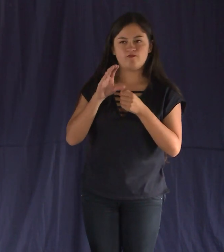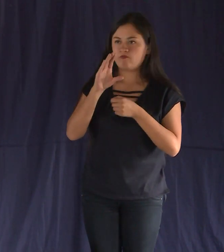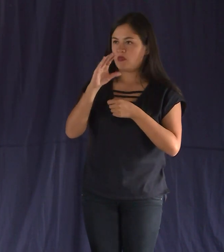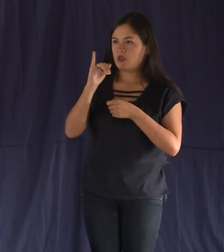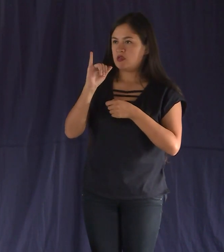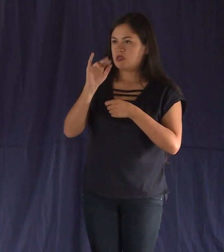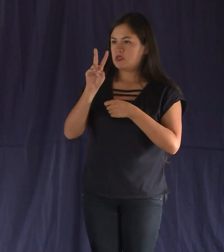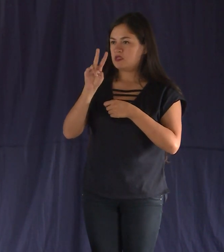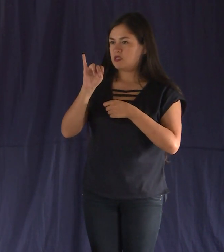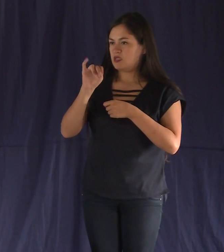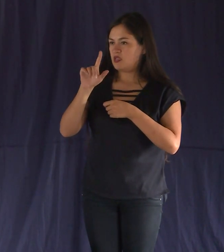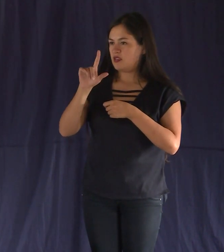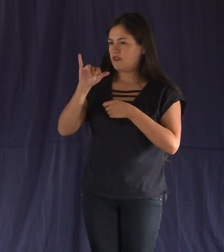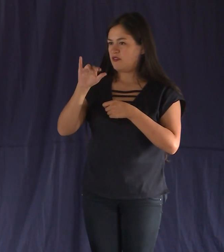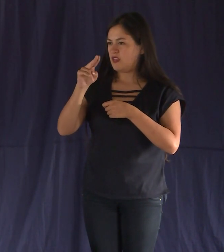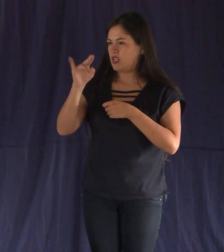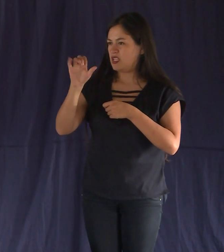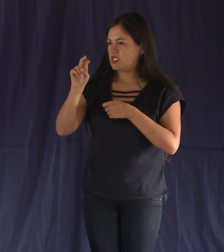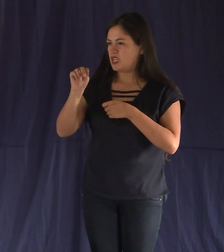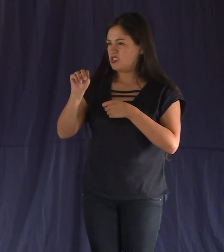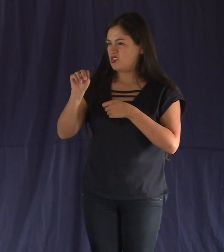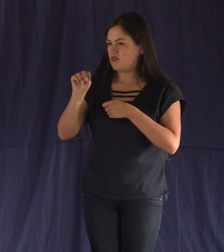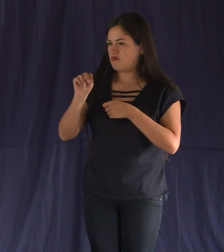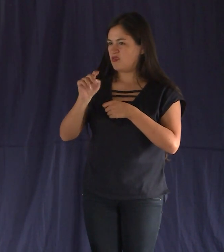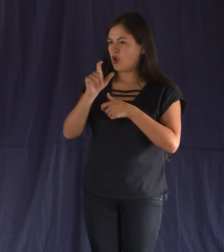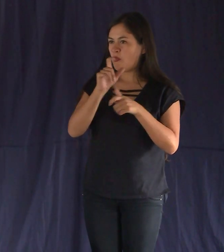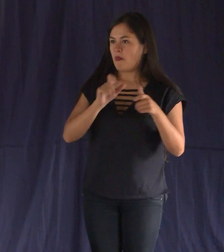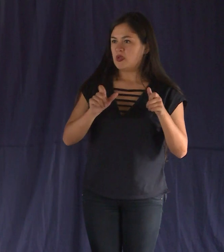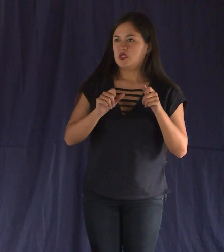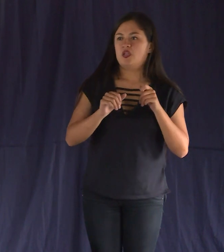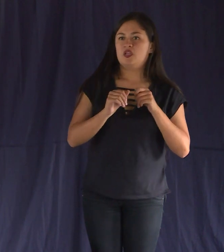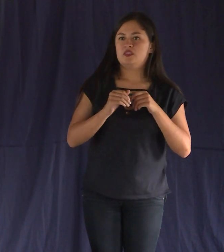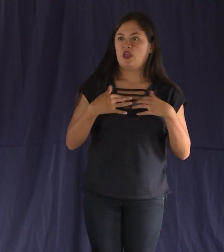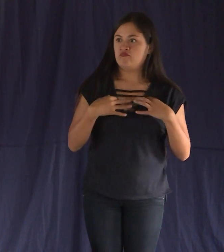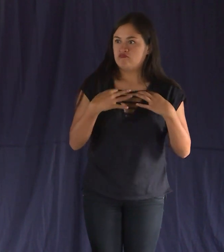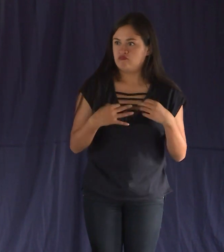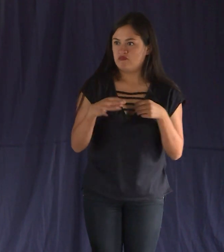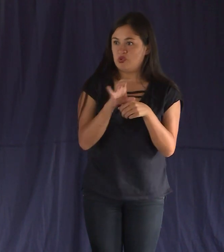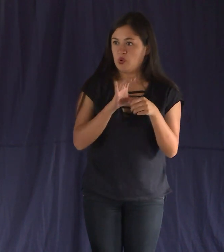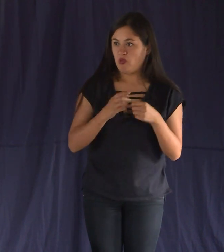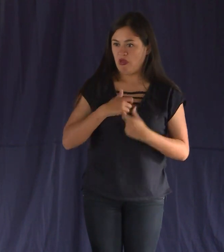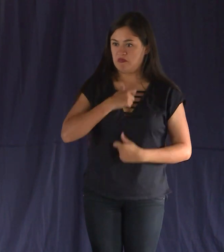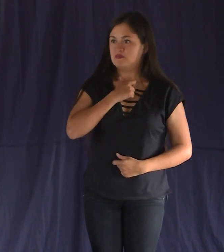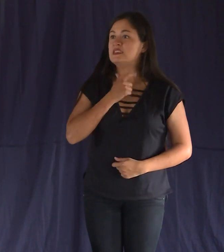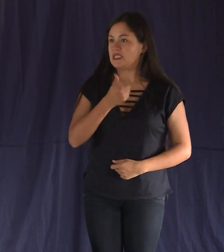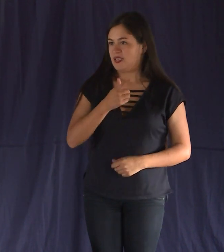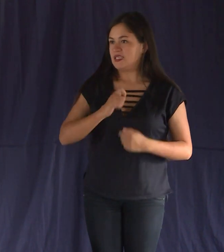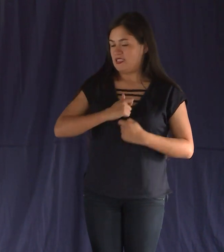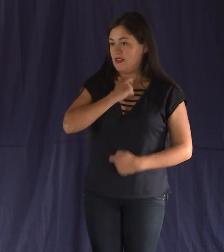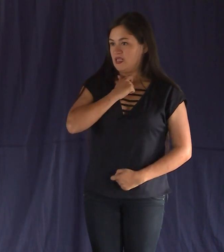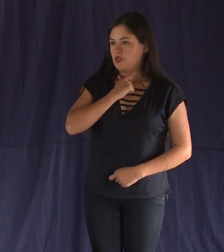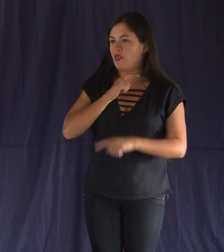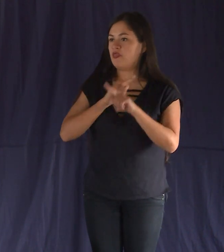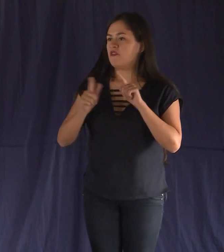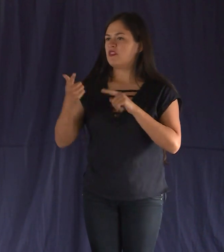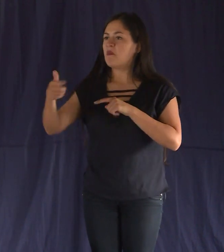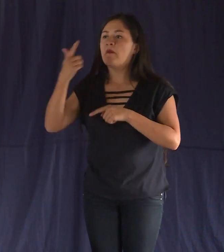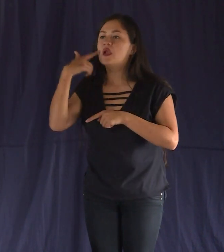allí yo empiezo a encontrar y aterrizar unas ideas que yo me había venido como dando cuenta. Y era